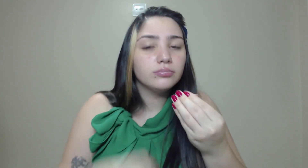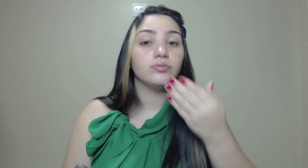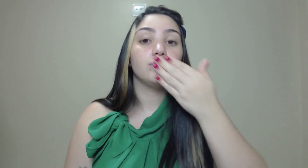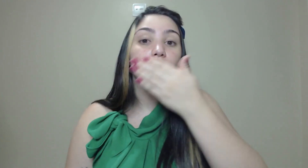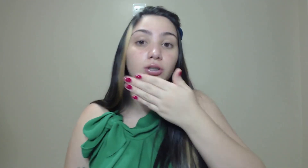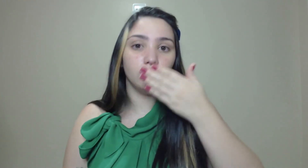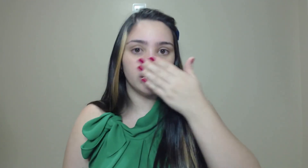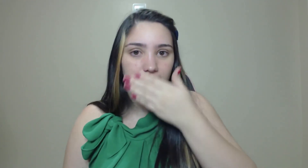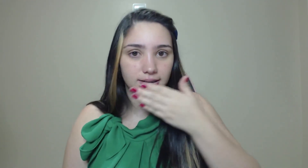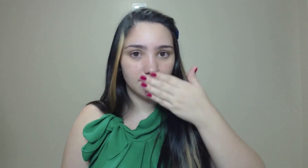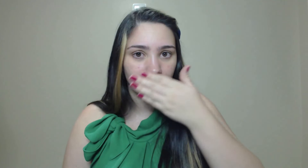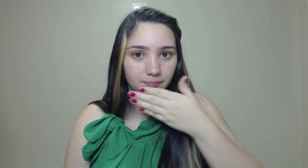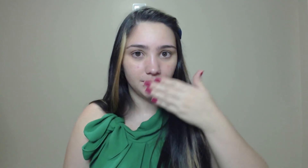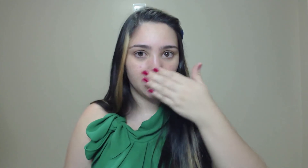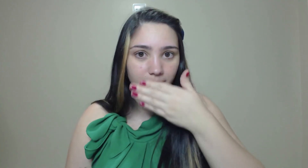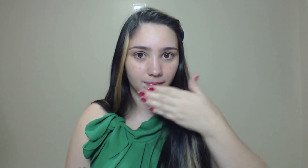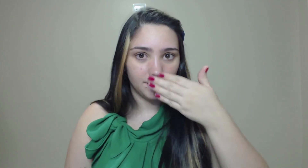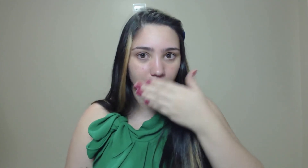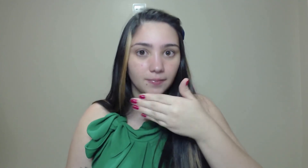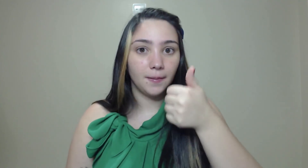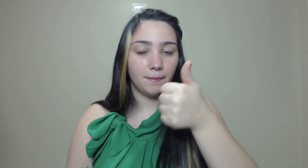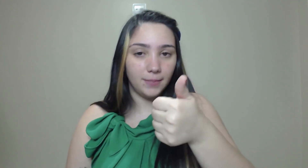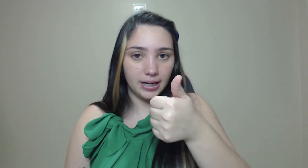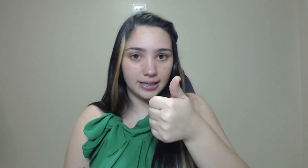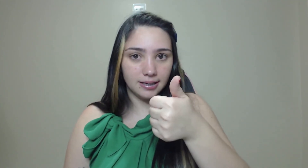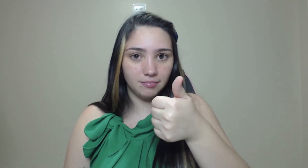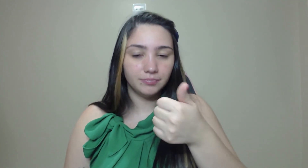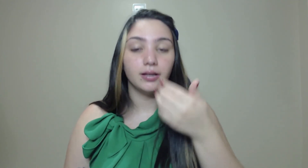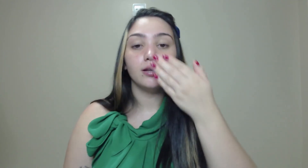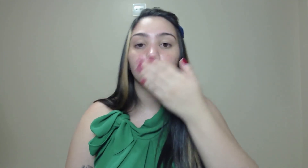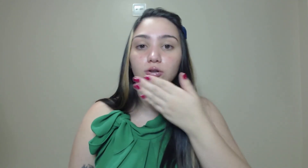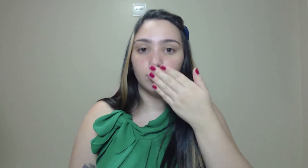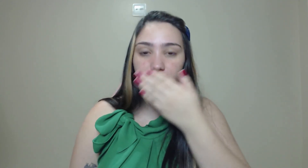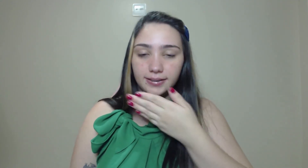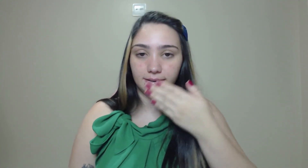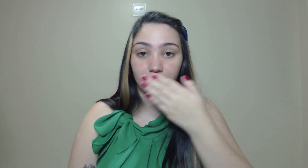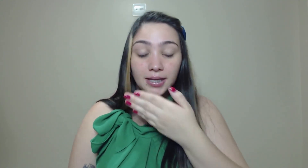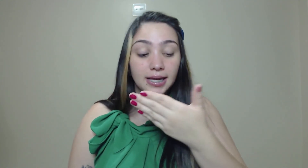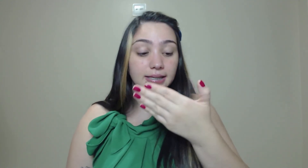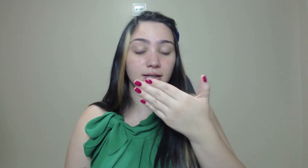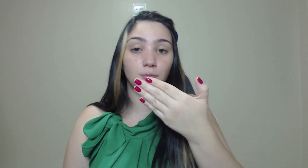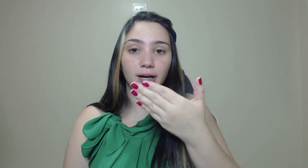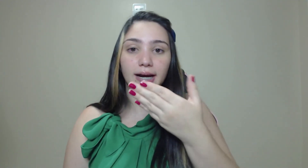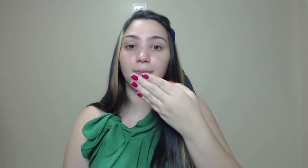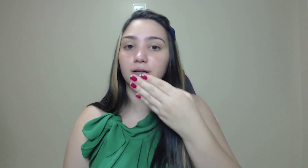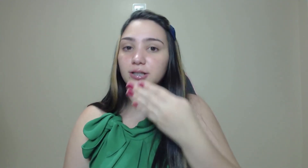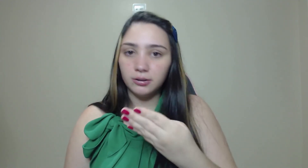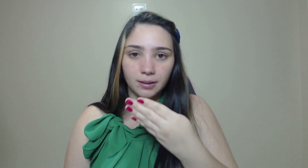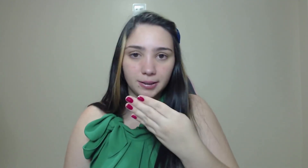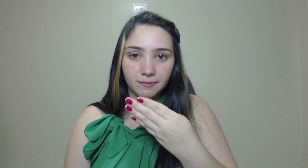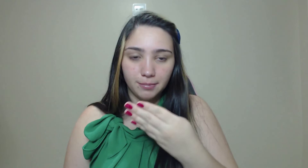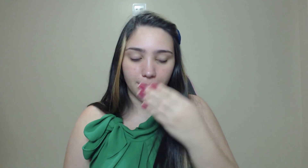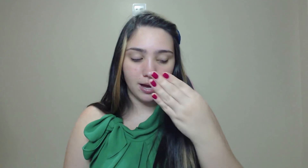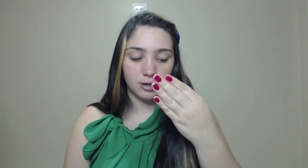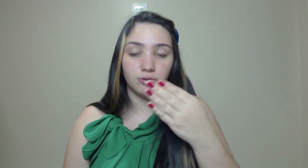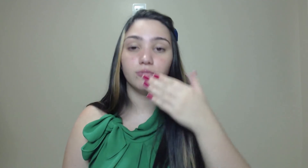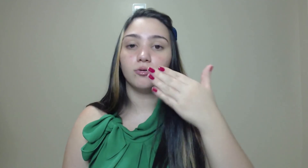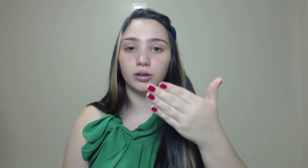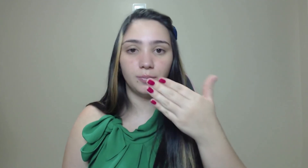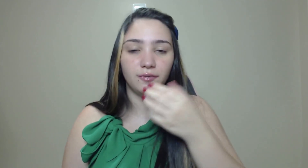de doces. Beleza? Doces. Esse seu polegar pode tanto estar para baixo quanto para fora,